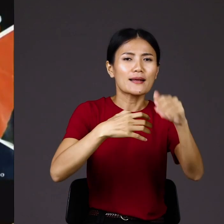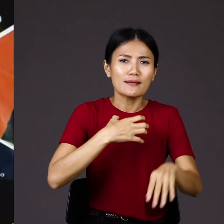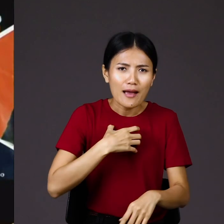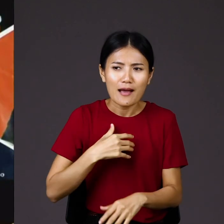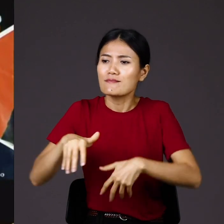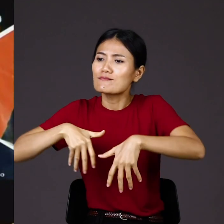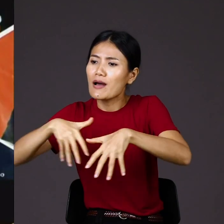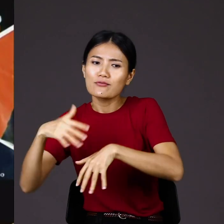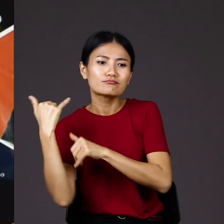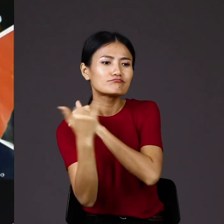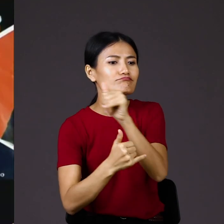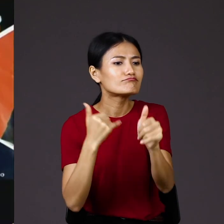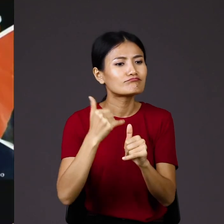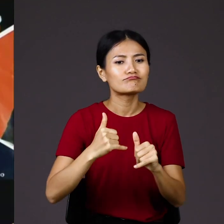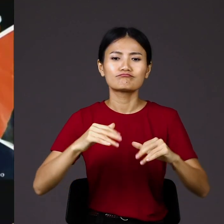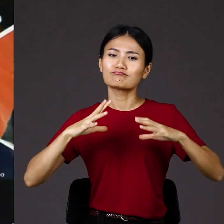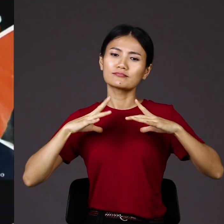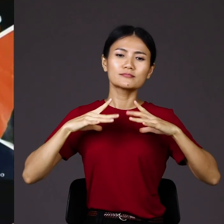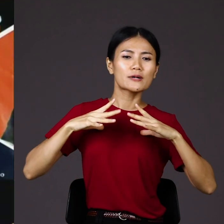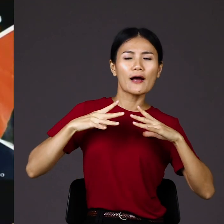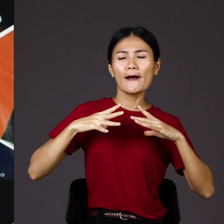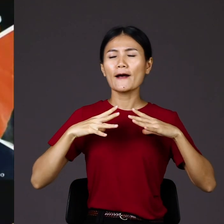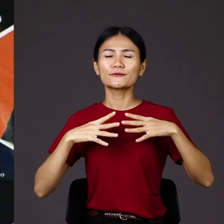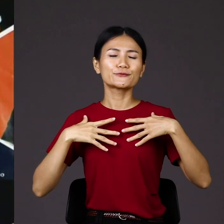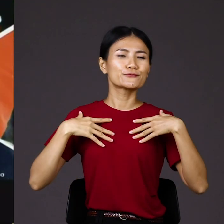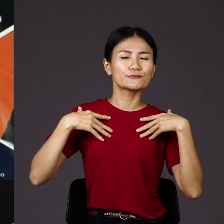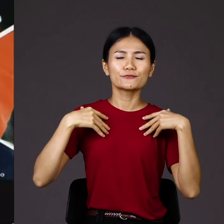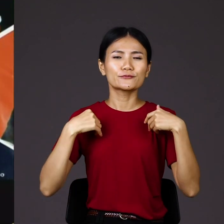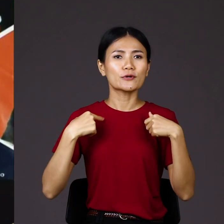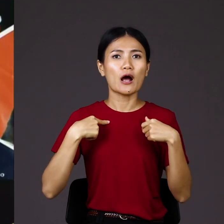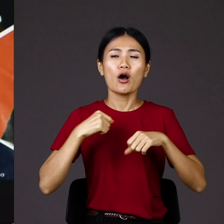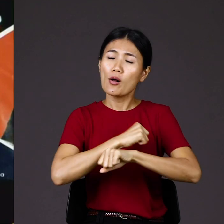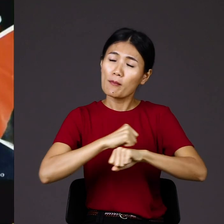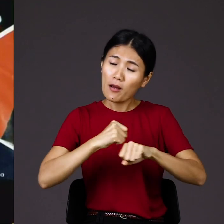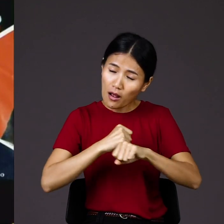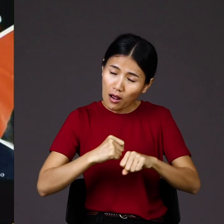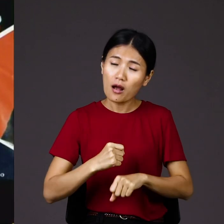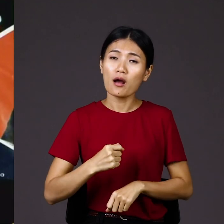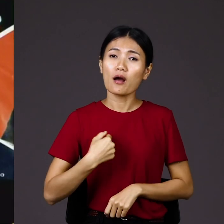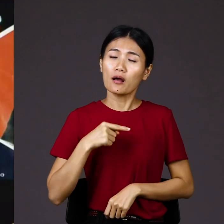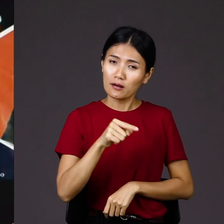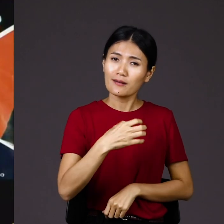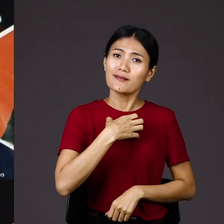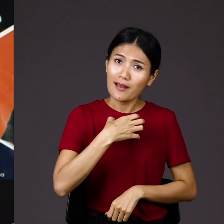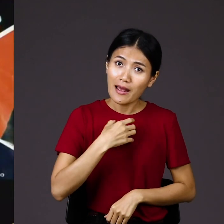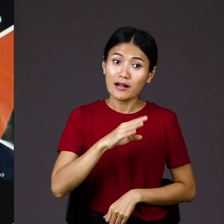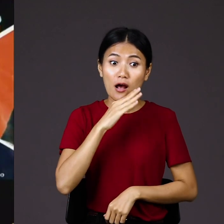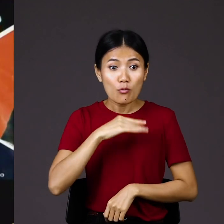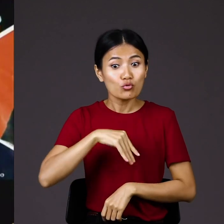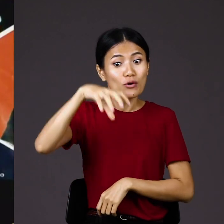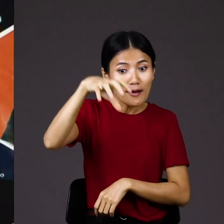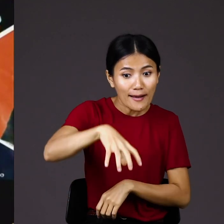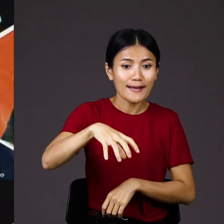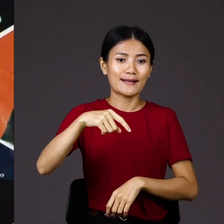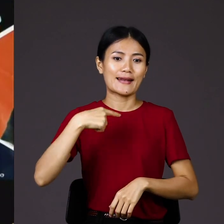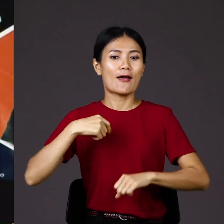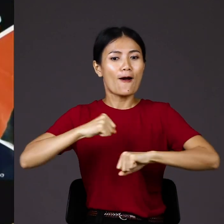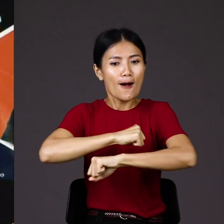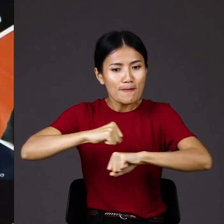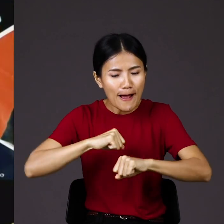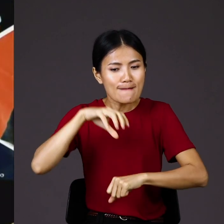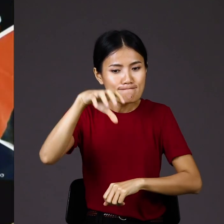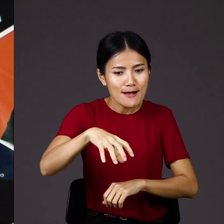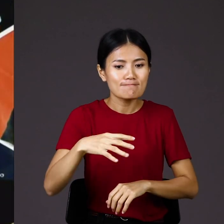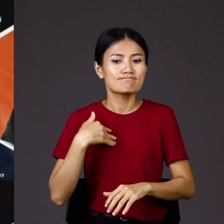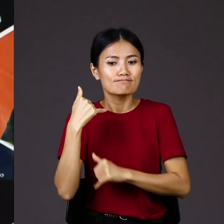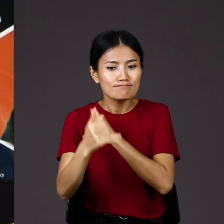ทบุรีได้มีสถานที่พักผ่อนหย่อนใจอย่างเพียงพอได้มีสถานที่ออกกำลังกายถ้าเรามีสถ